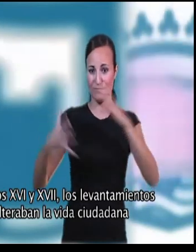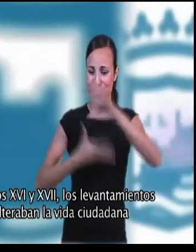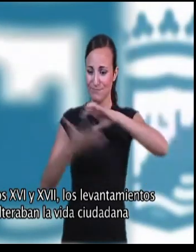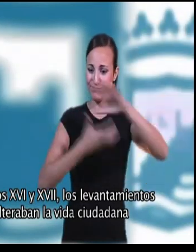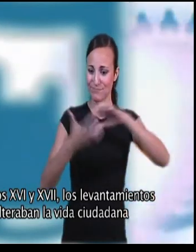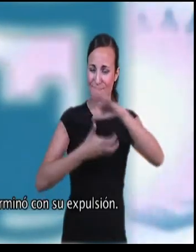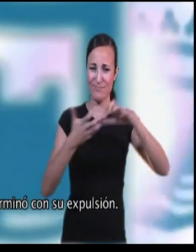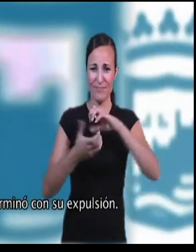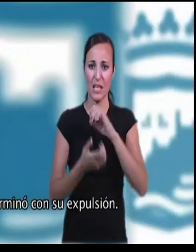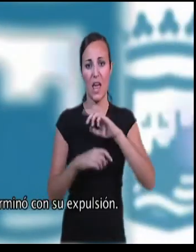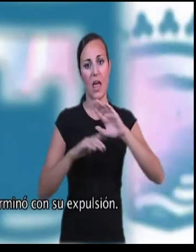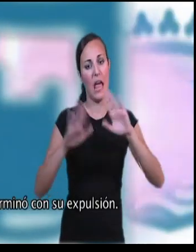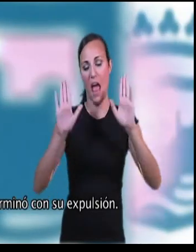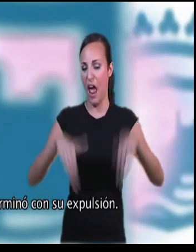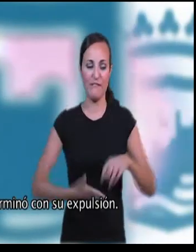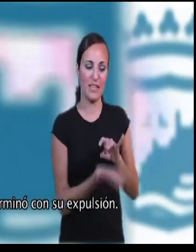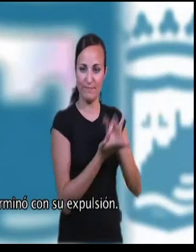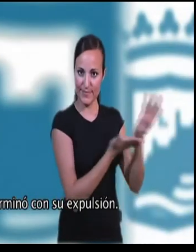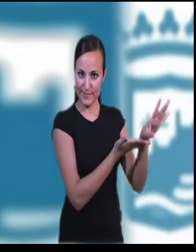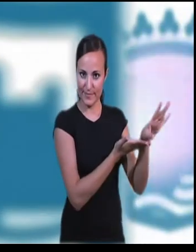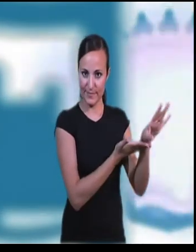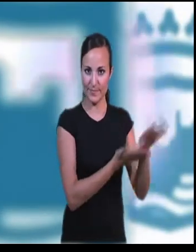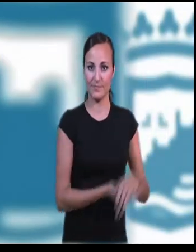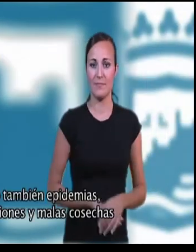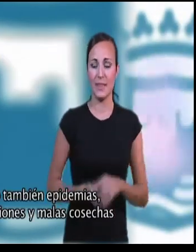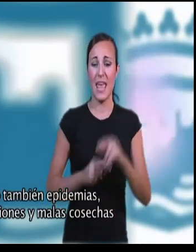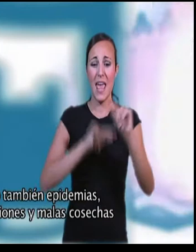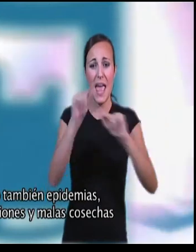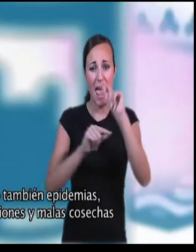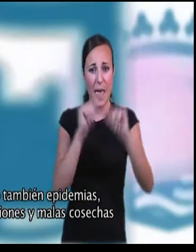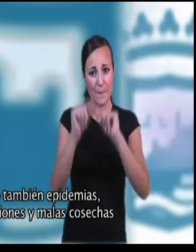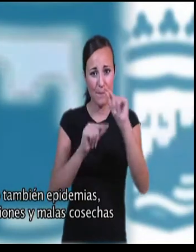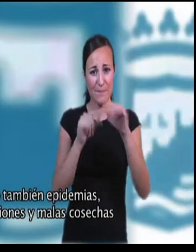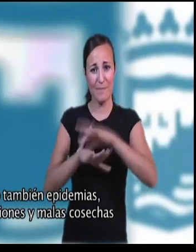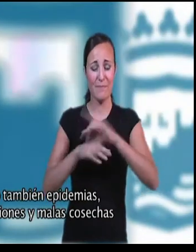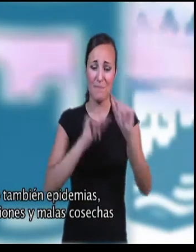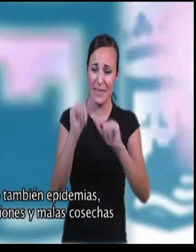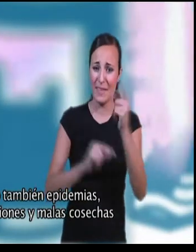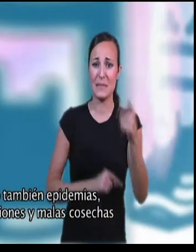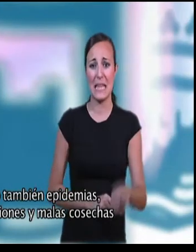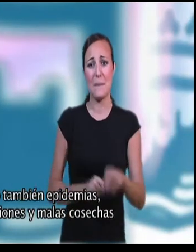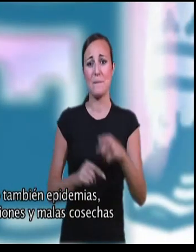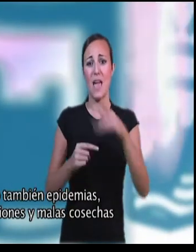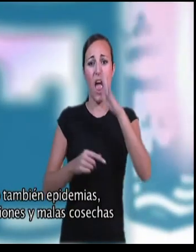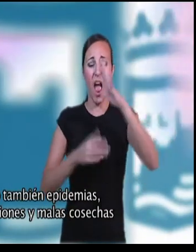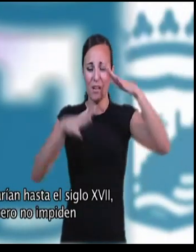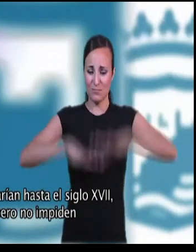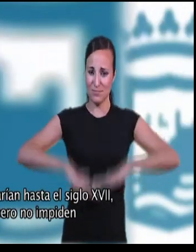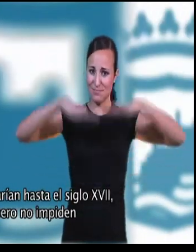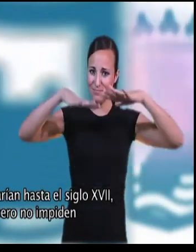vida ciudadana, lo que terminó con su expulsión. Hubo también epidemias, inundaciones y malas cosechas que duran hasta el